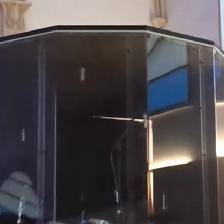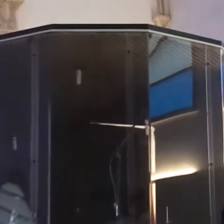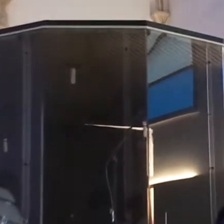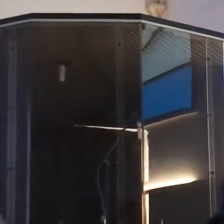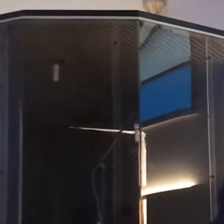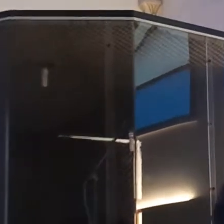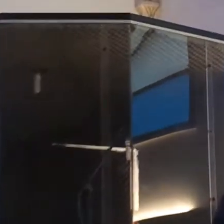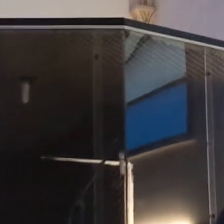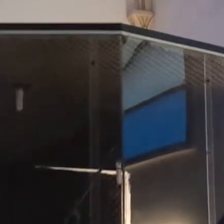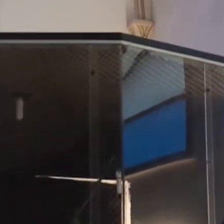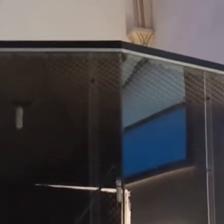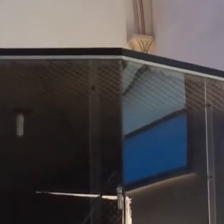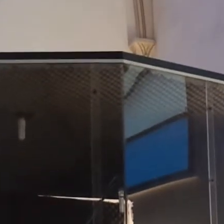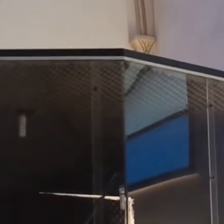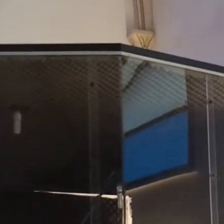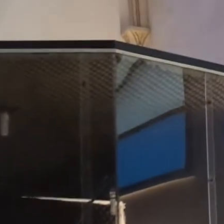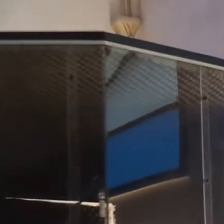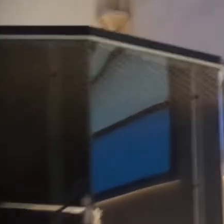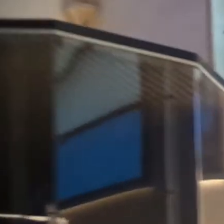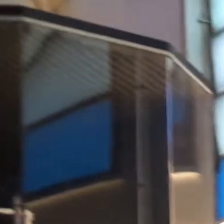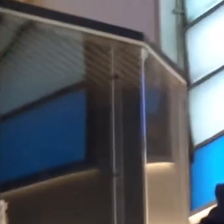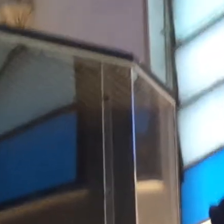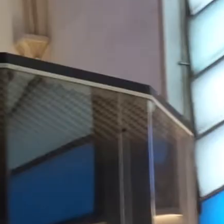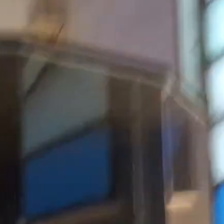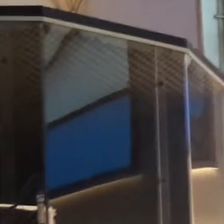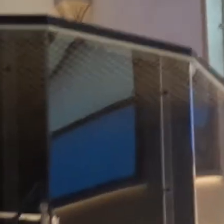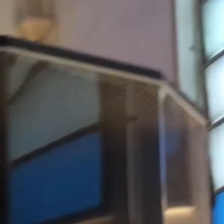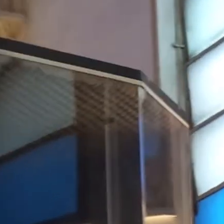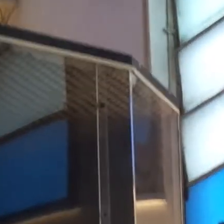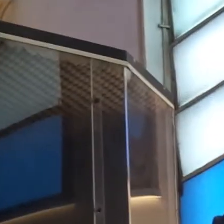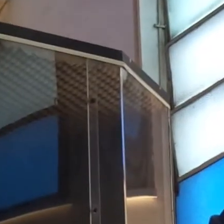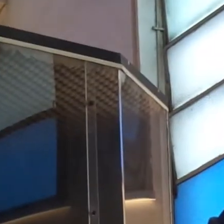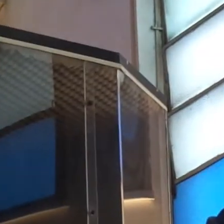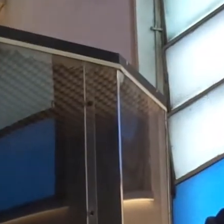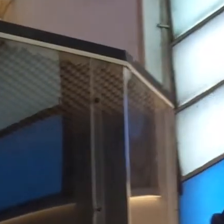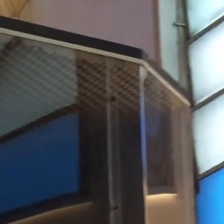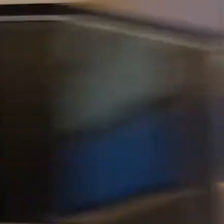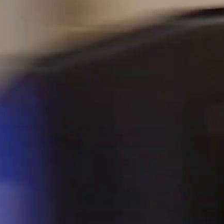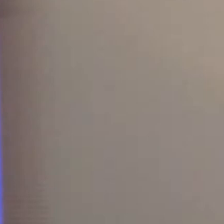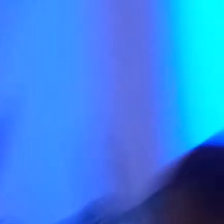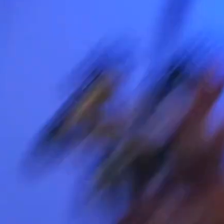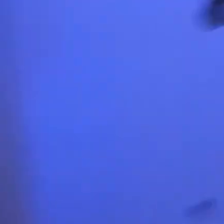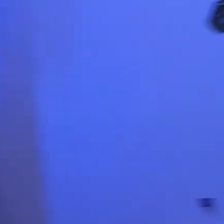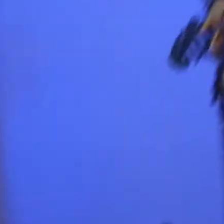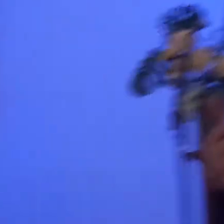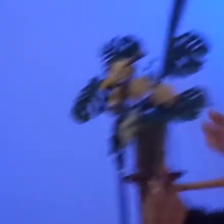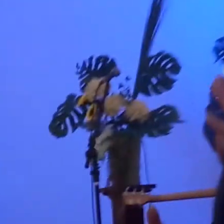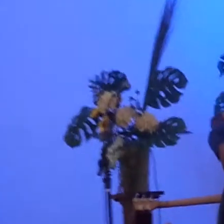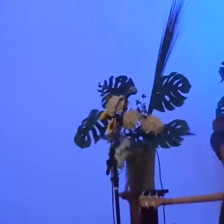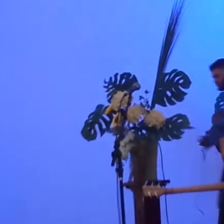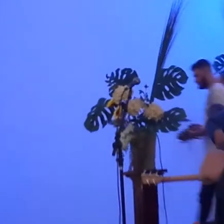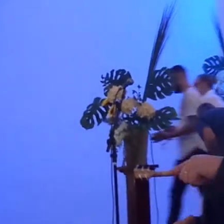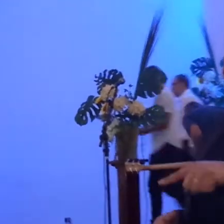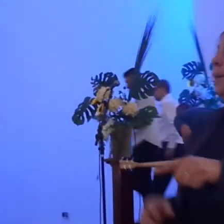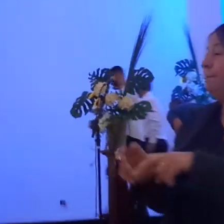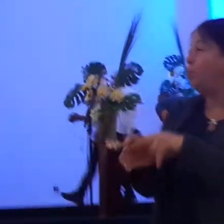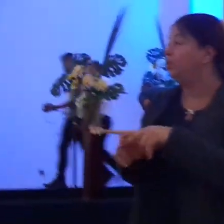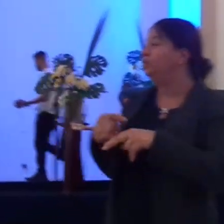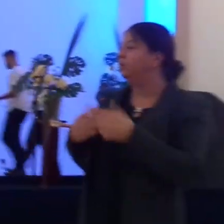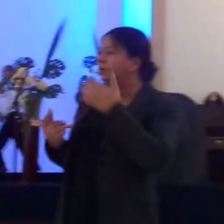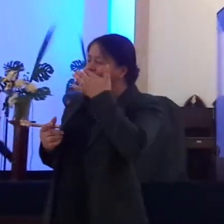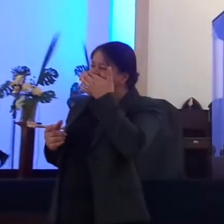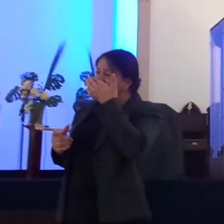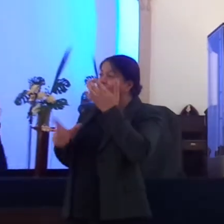muito caro. O metodista, desde a sua origem, ele é conhecido por isso. É por isso que a igreja metodista